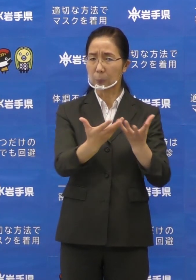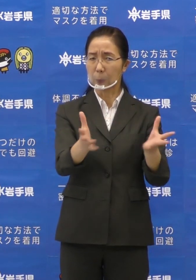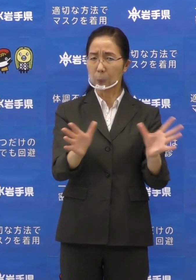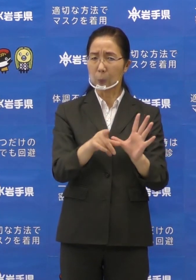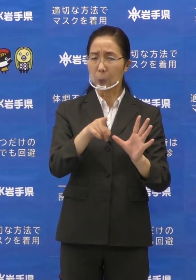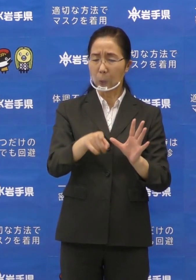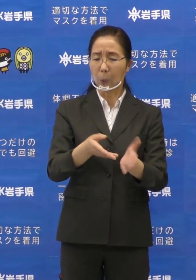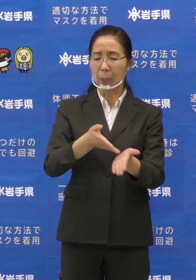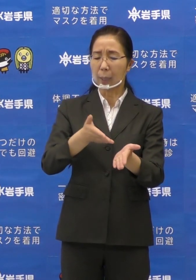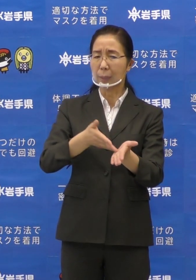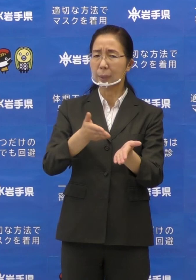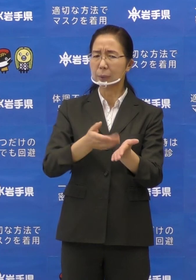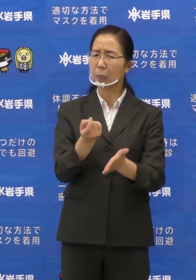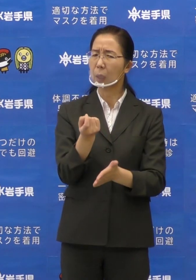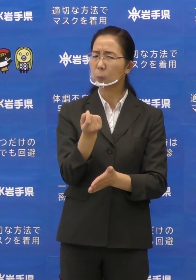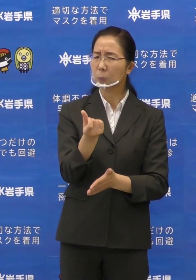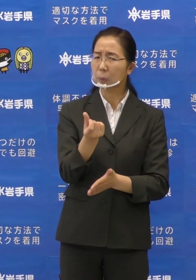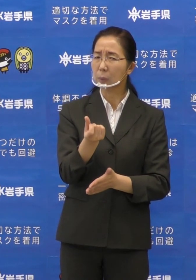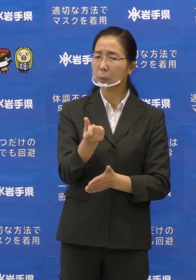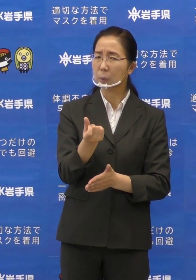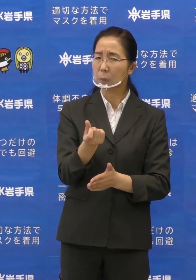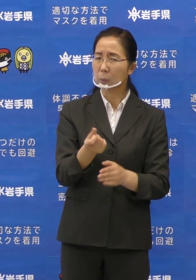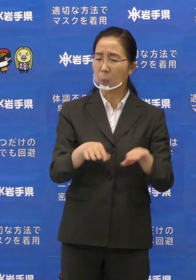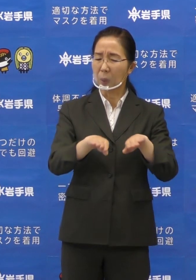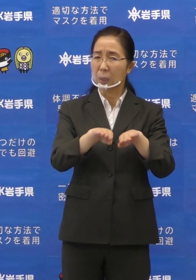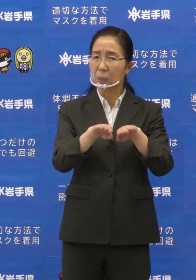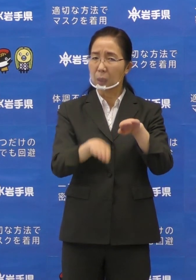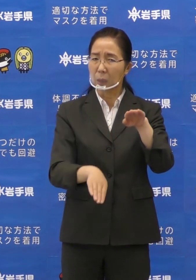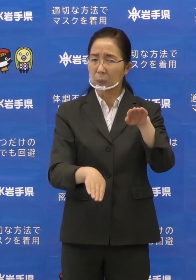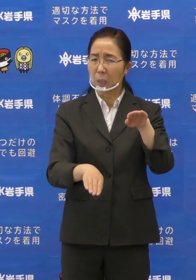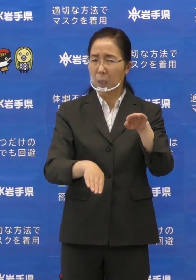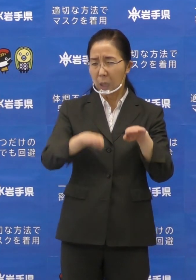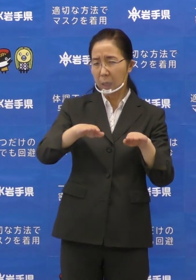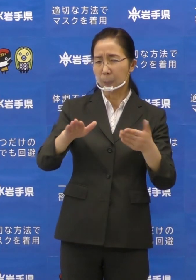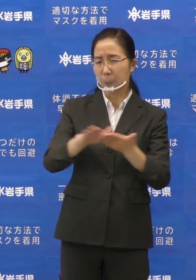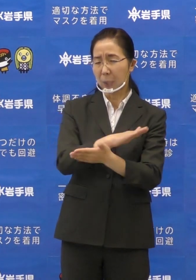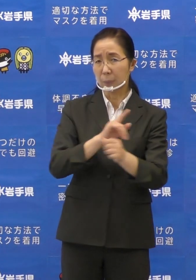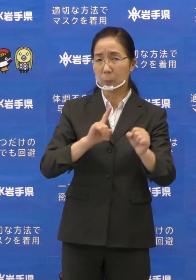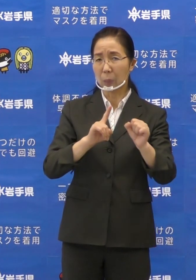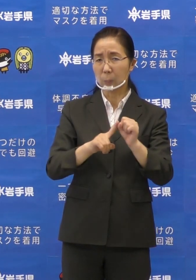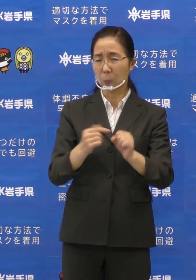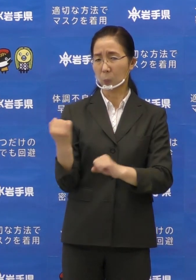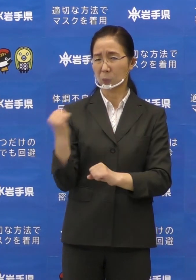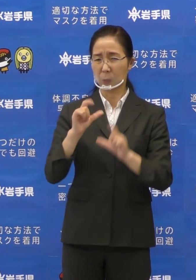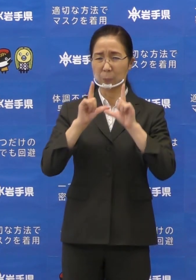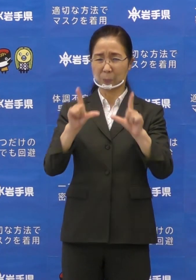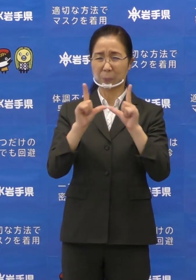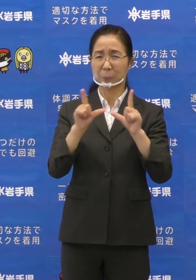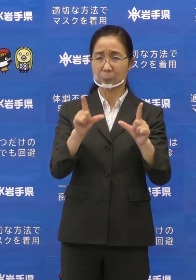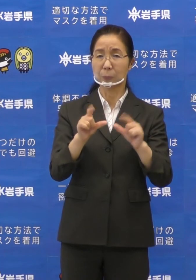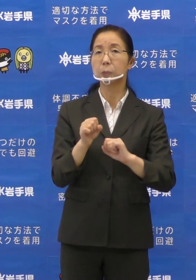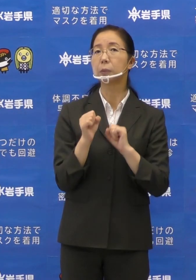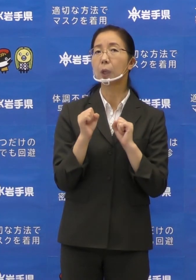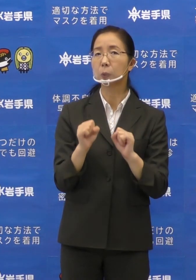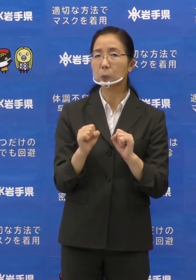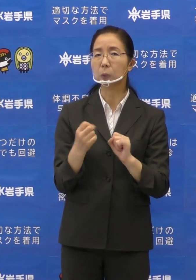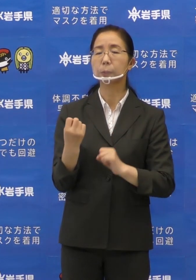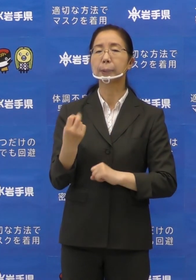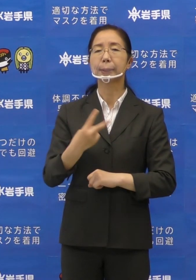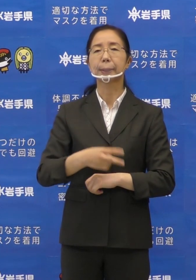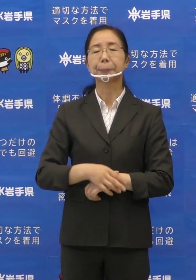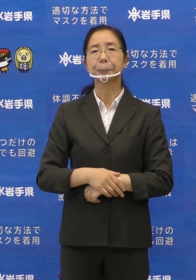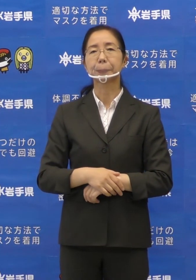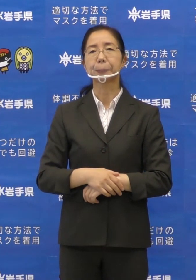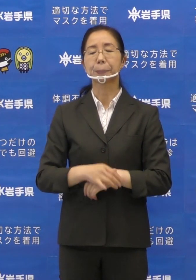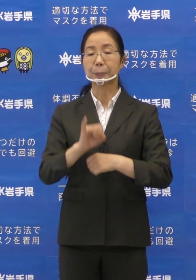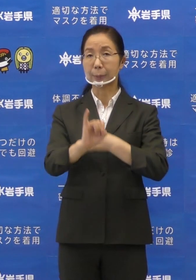まり語られてなかった格差是正の問題を強く発言したり、あとは